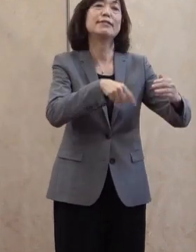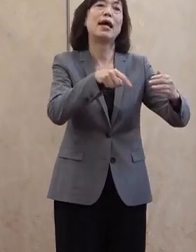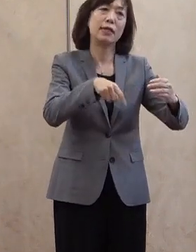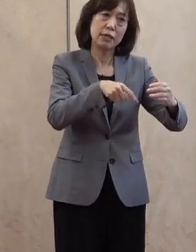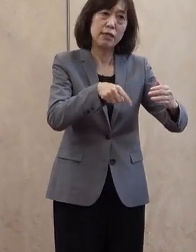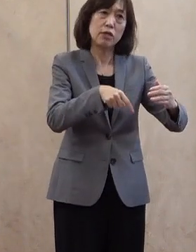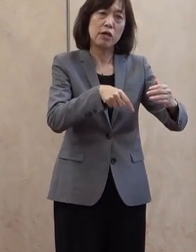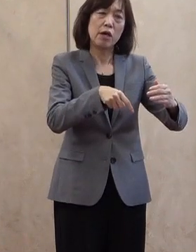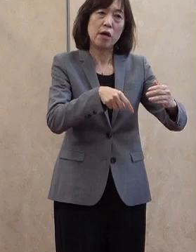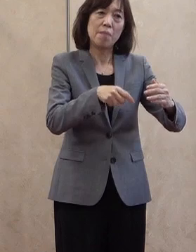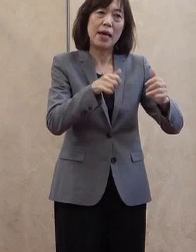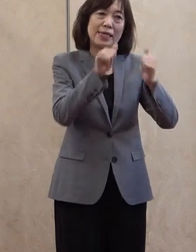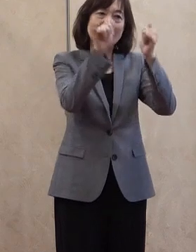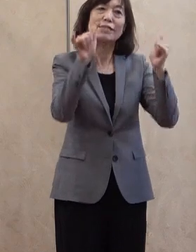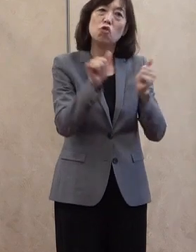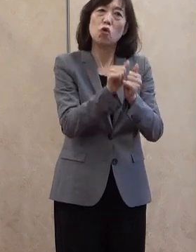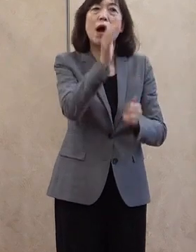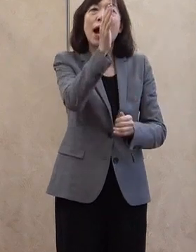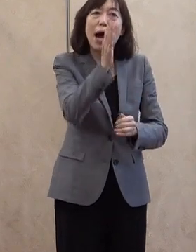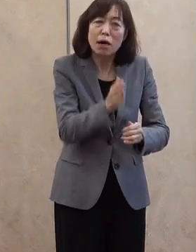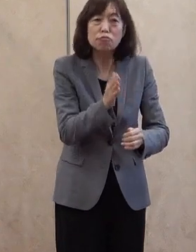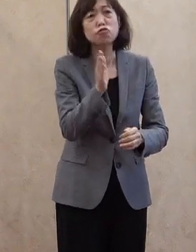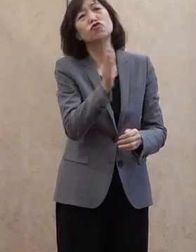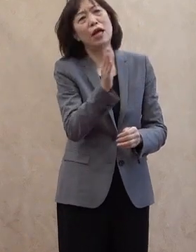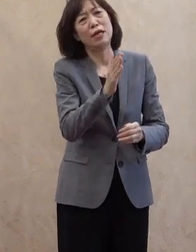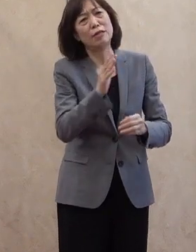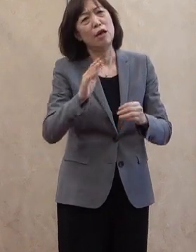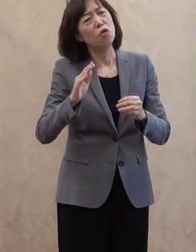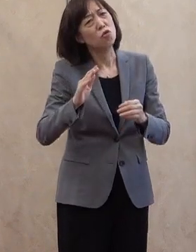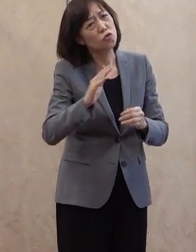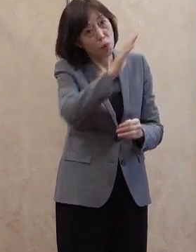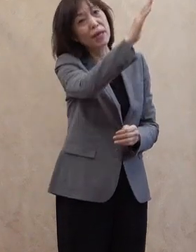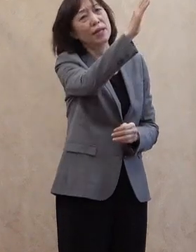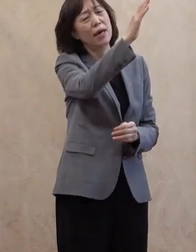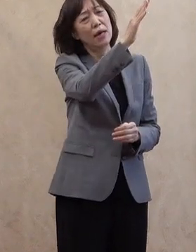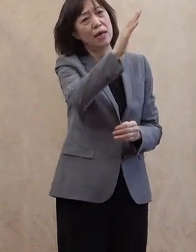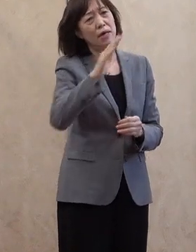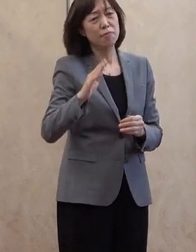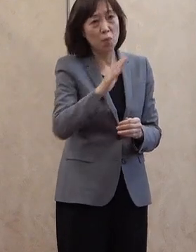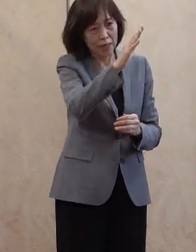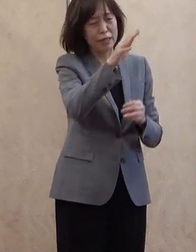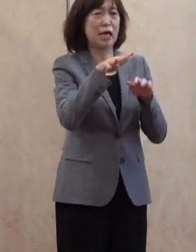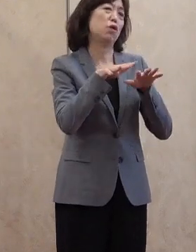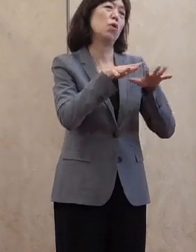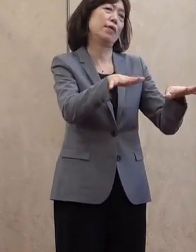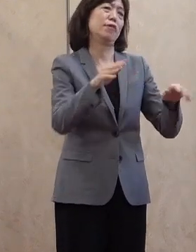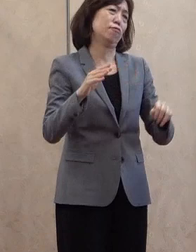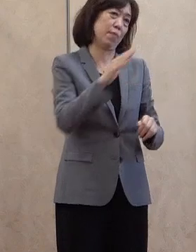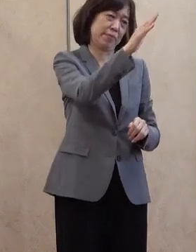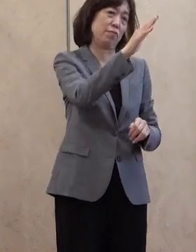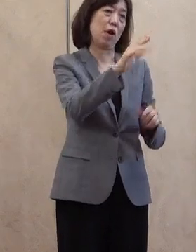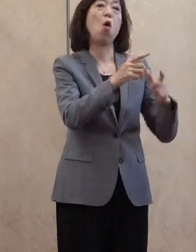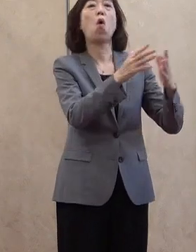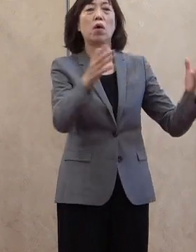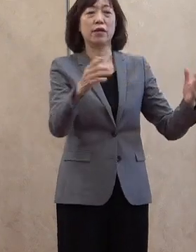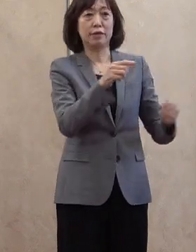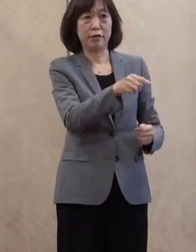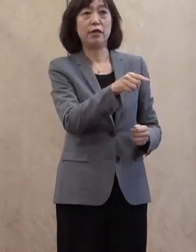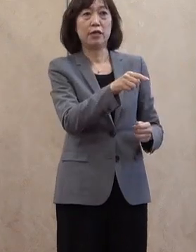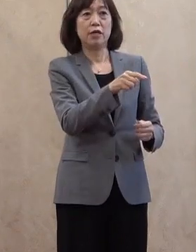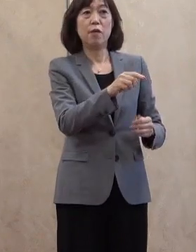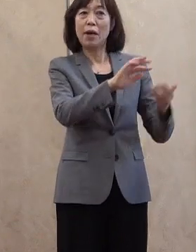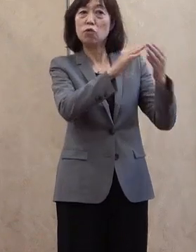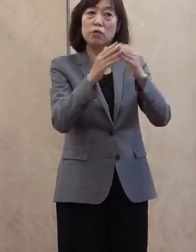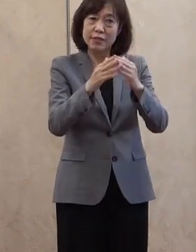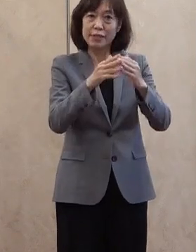やっぱ半分、人口比にしても半分弱ぐらいで、伸び方もかなり大阪市内が中心に広がってきてます。都市構造を見てもやっ